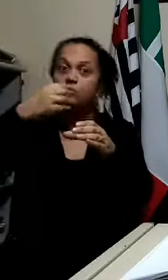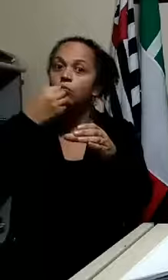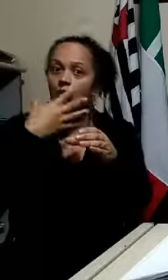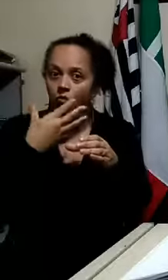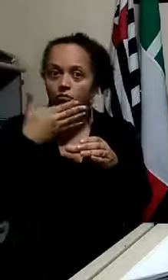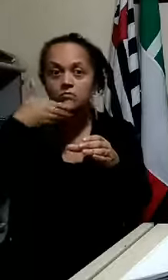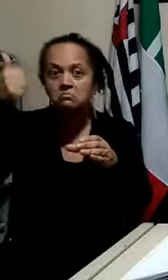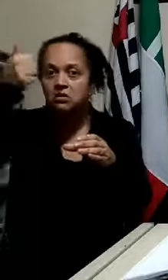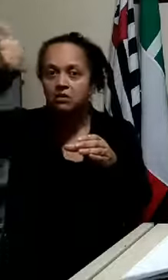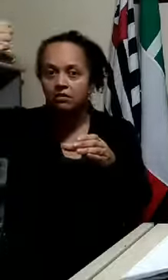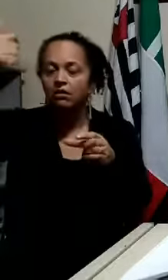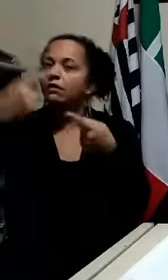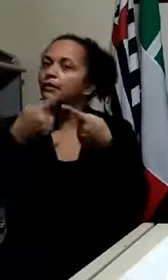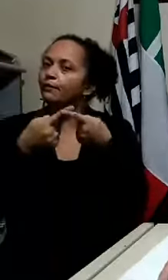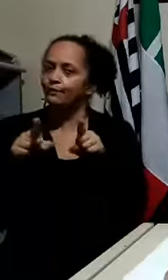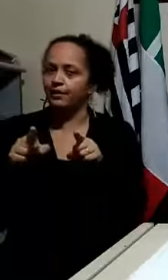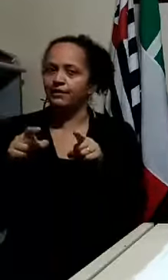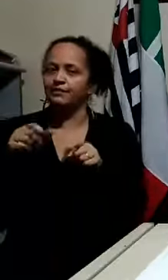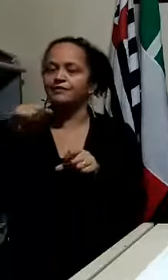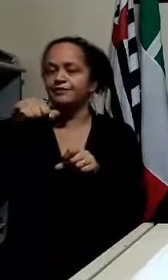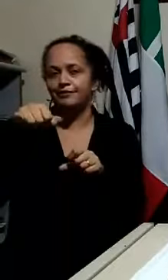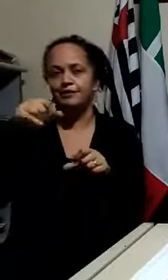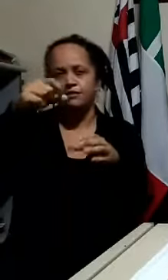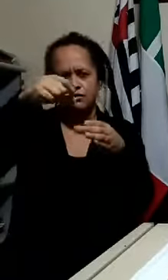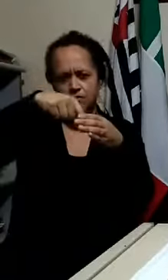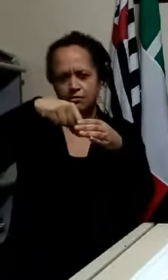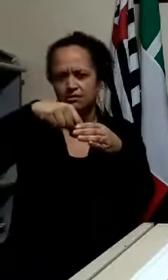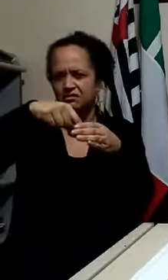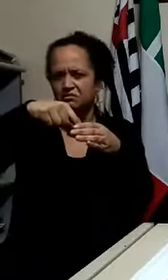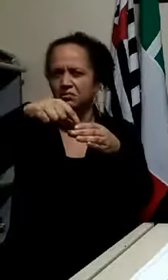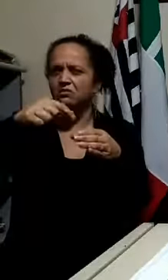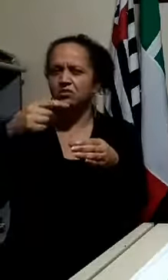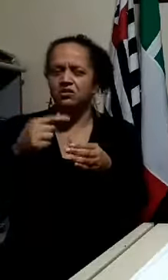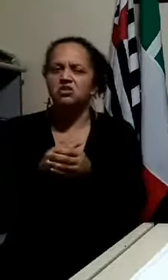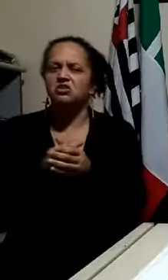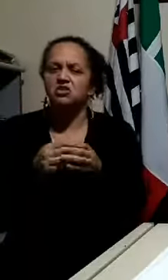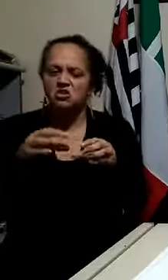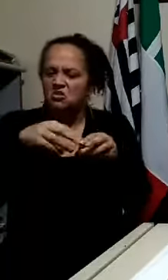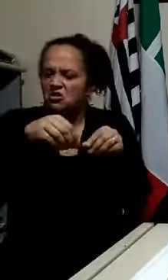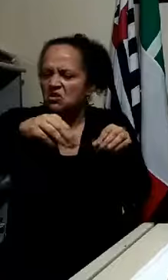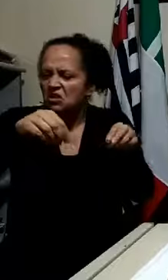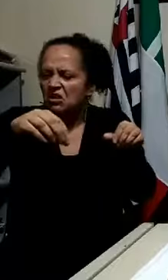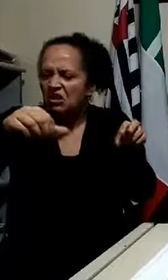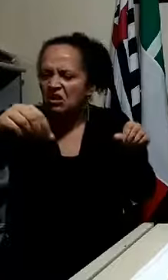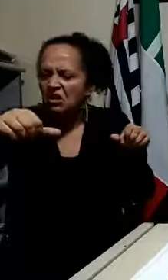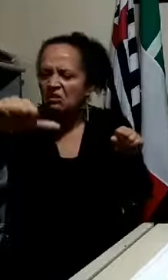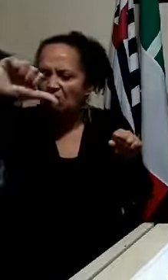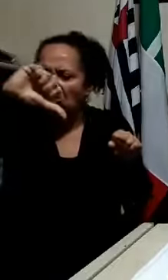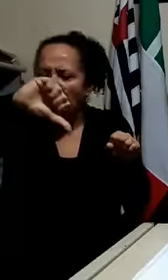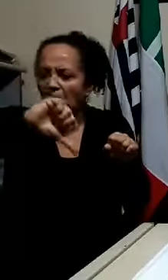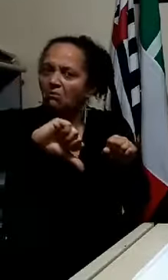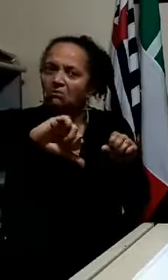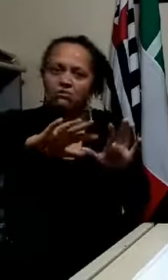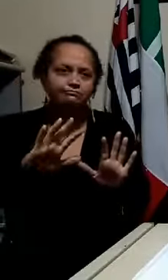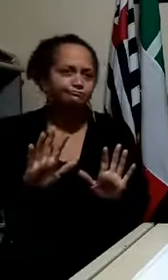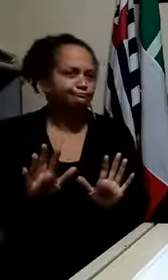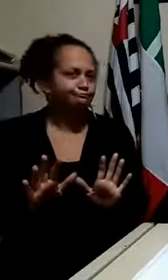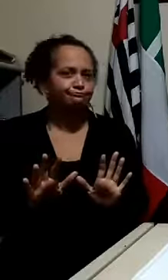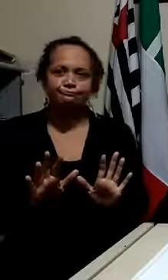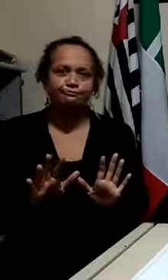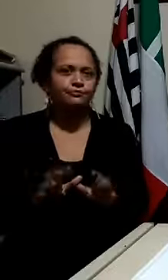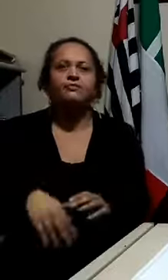não for semeada num coração fértil, num solo fértil, ela não vai